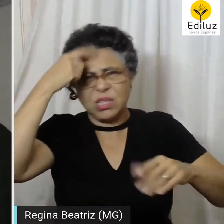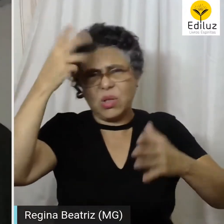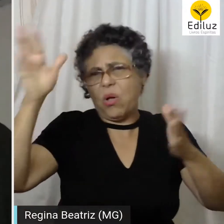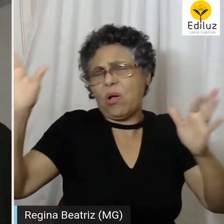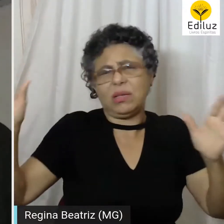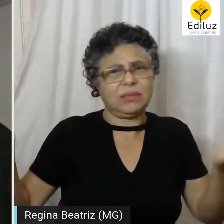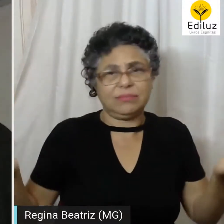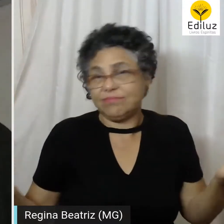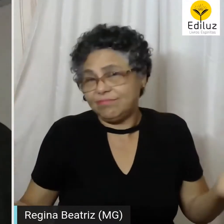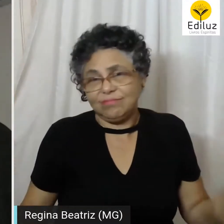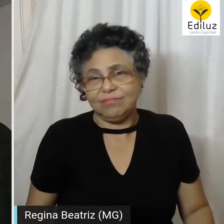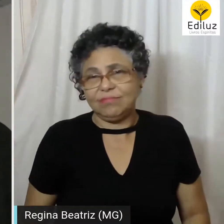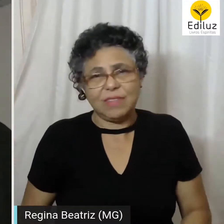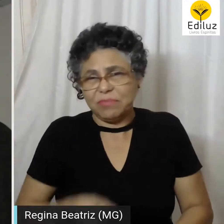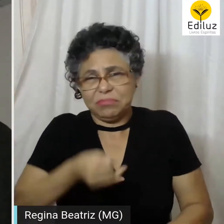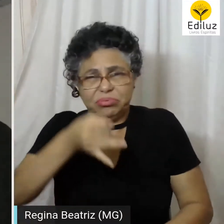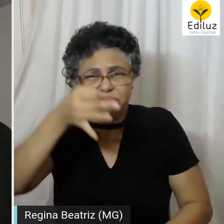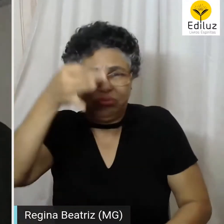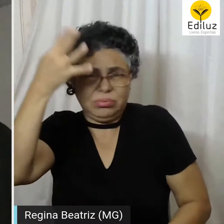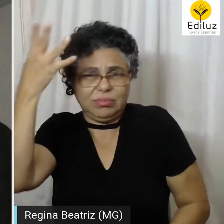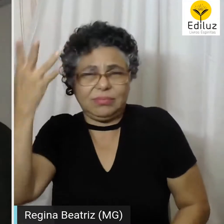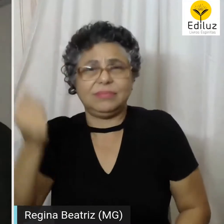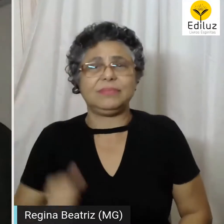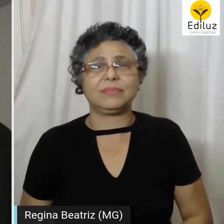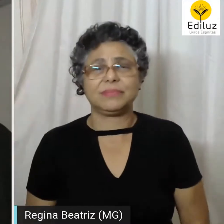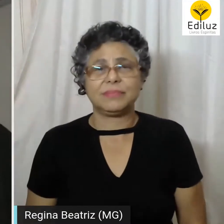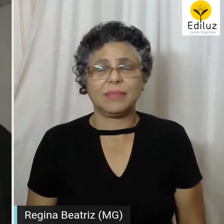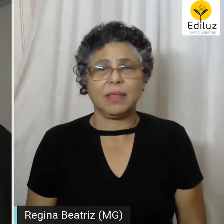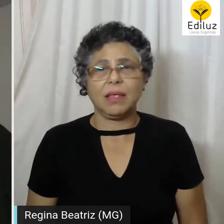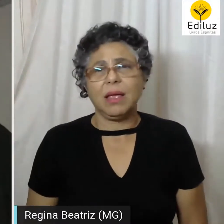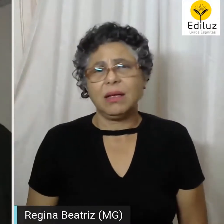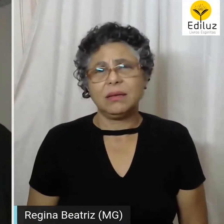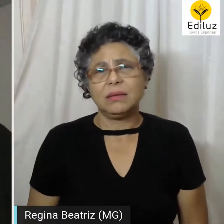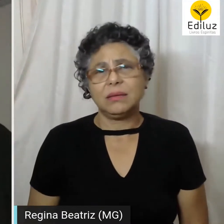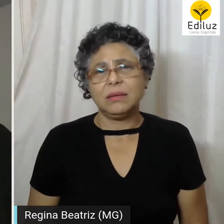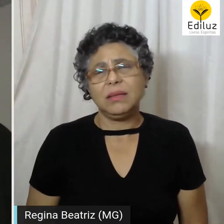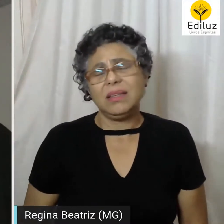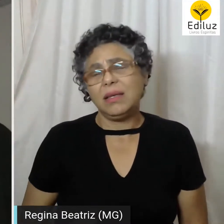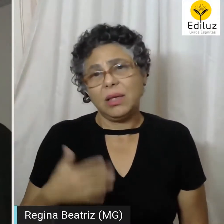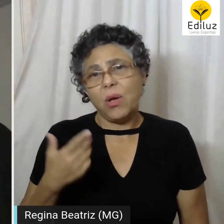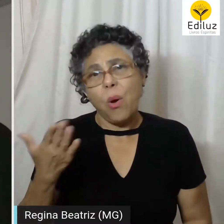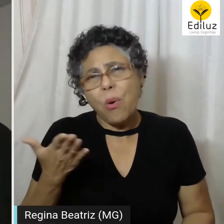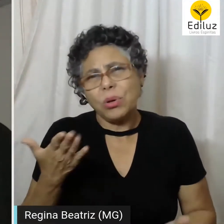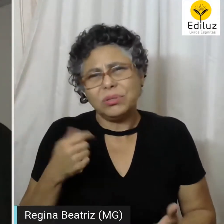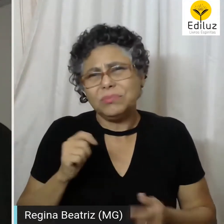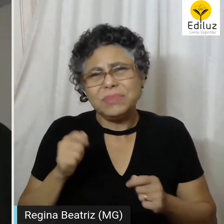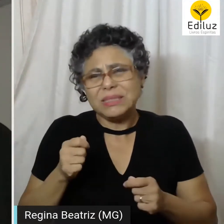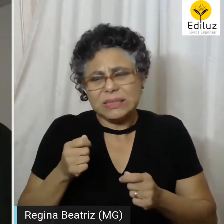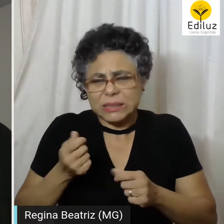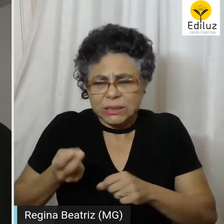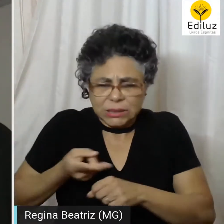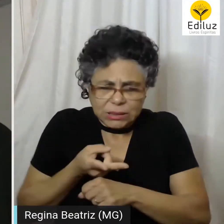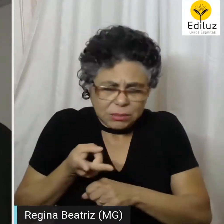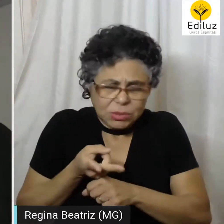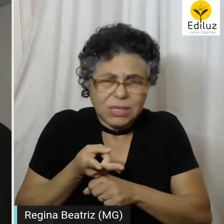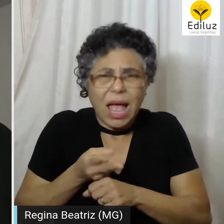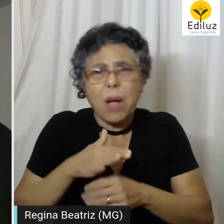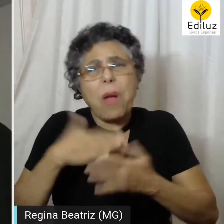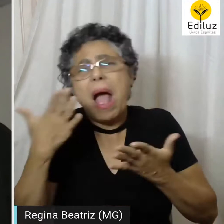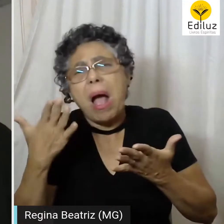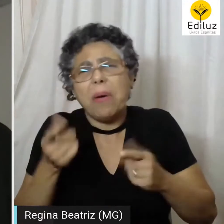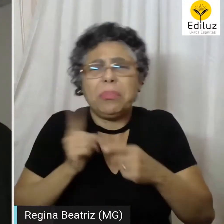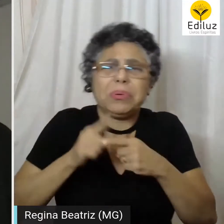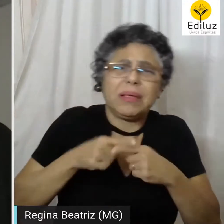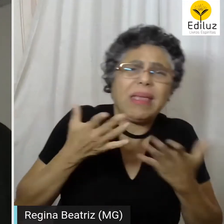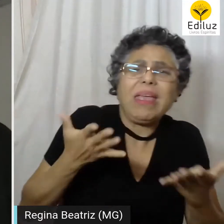tantas, que não cabe muito a gente buscar essas razões.